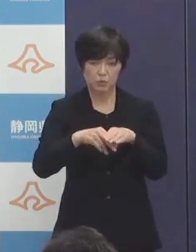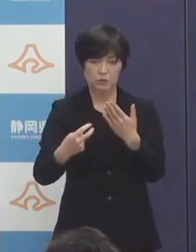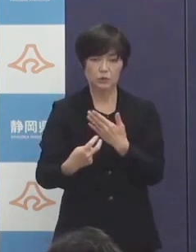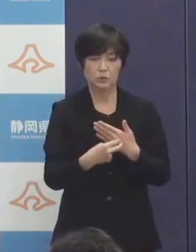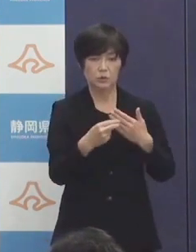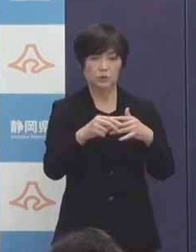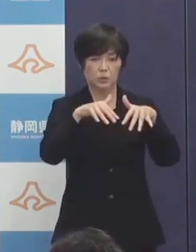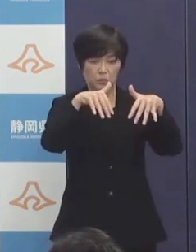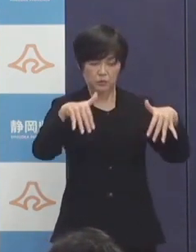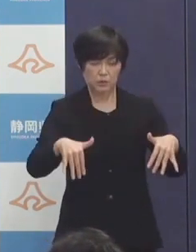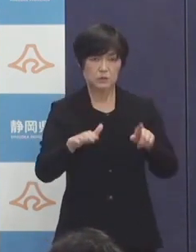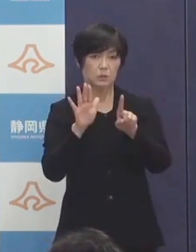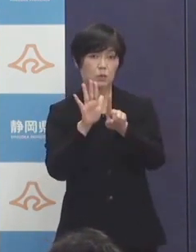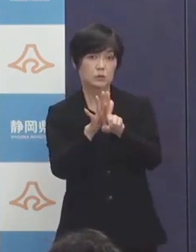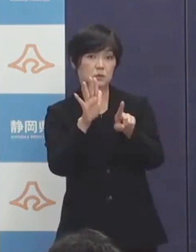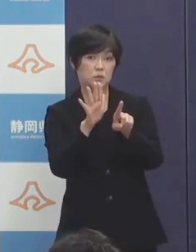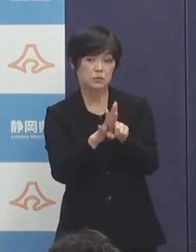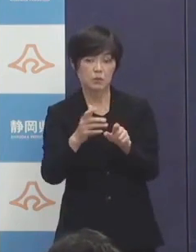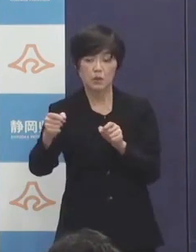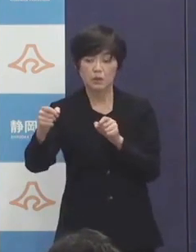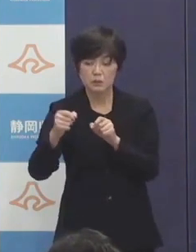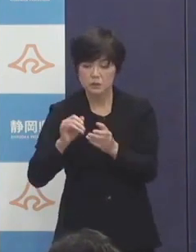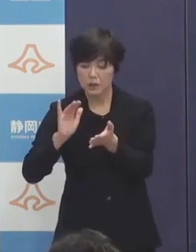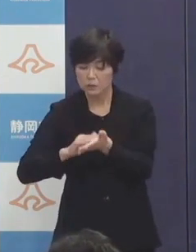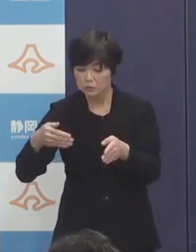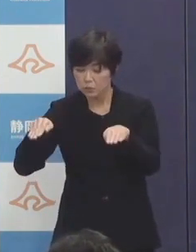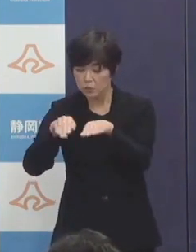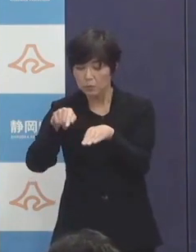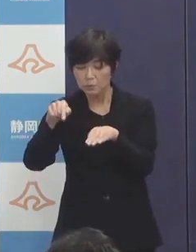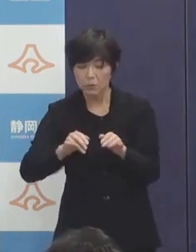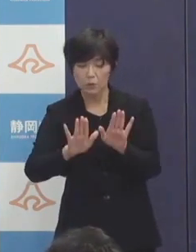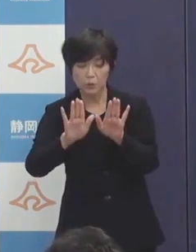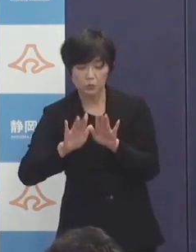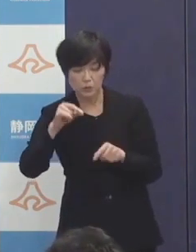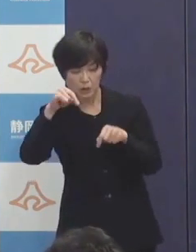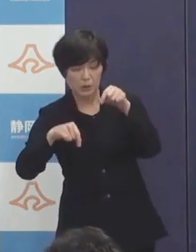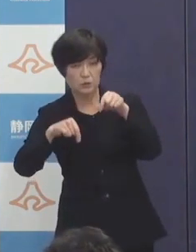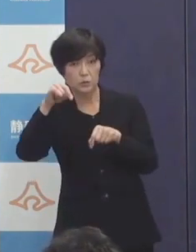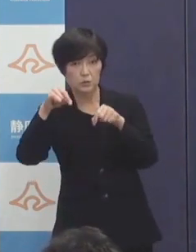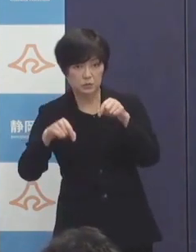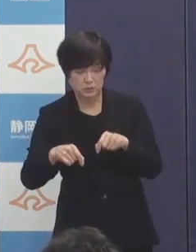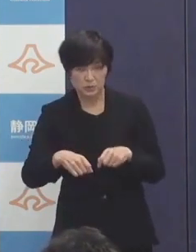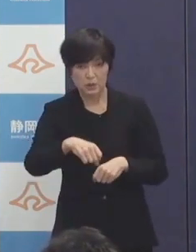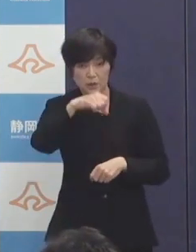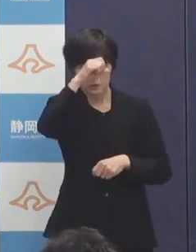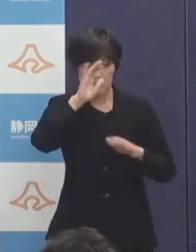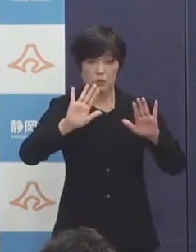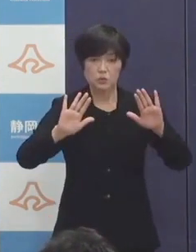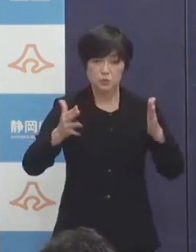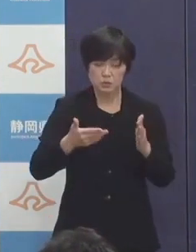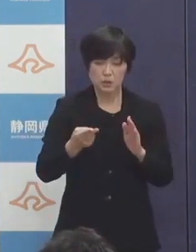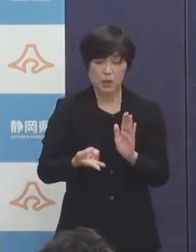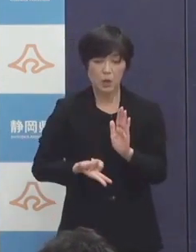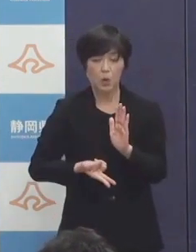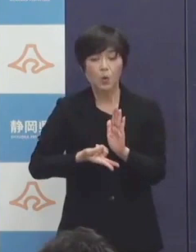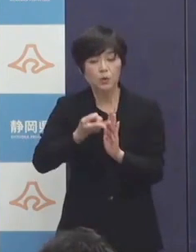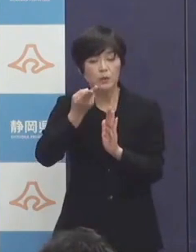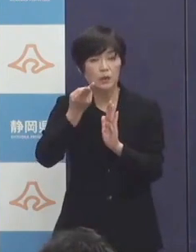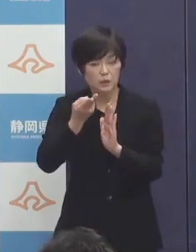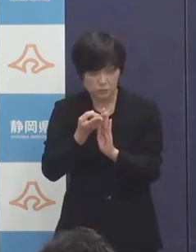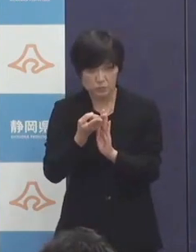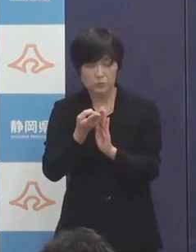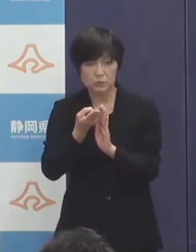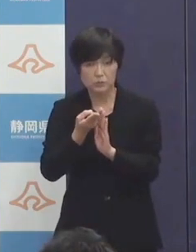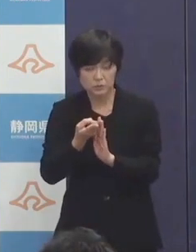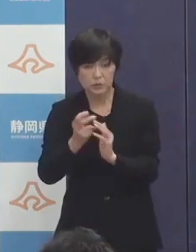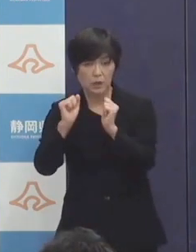して、隣接医療圏での受け入れ調整、また無症状者等のホテル等での療養にも現